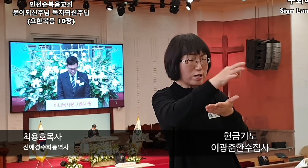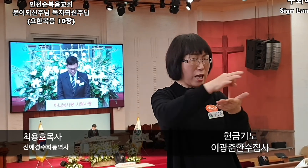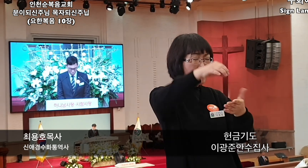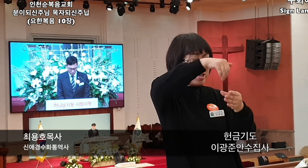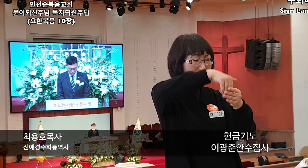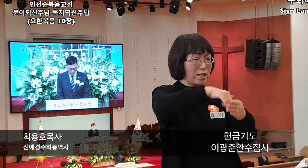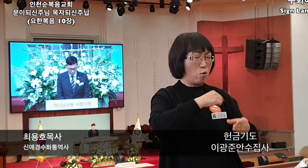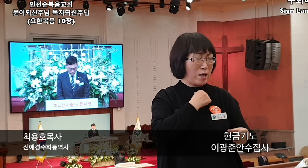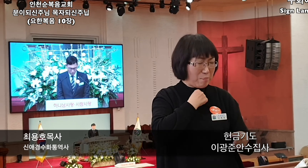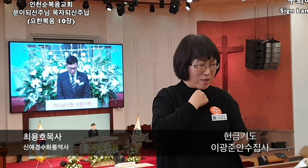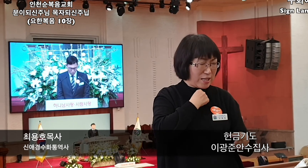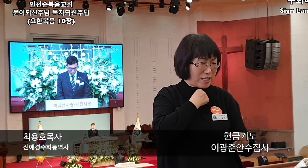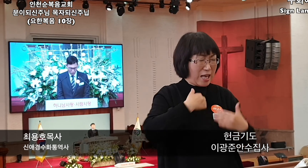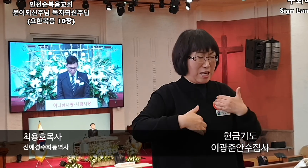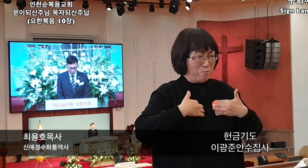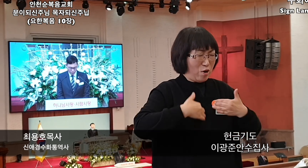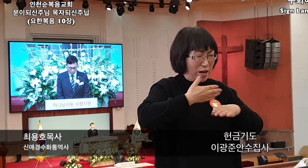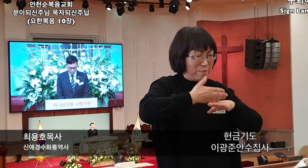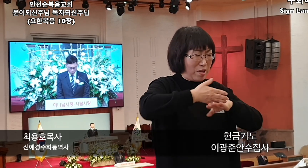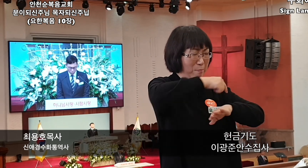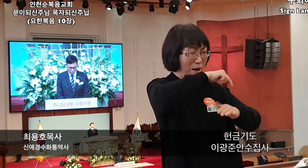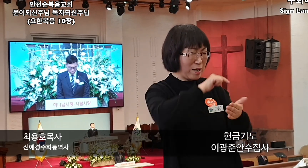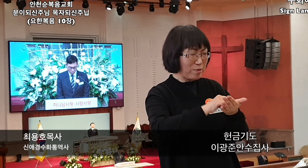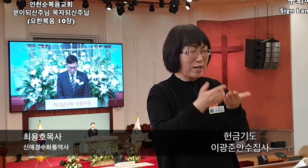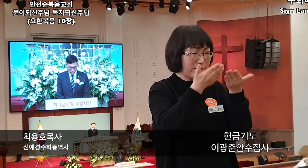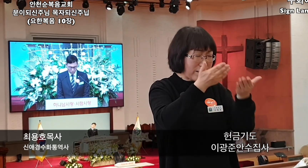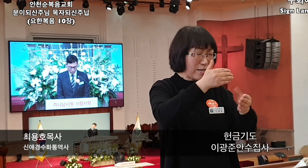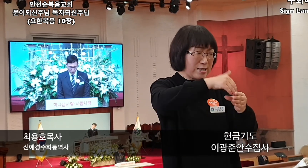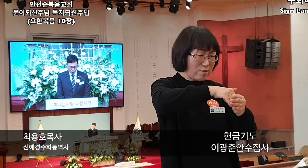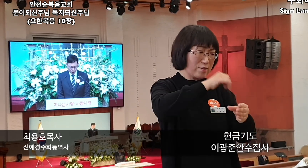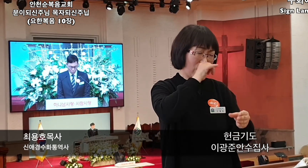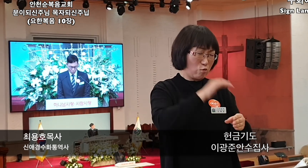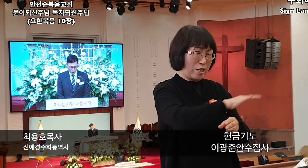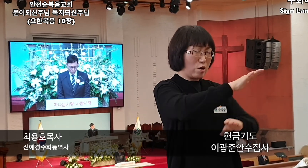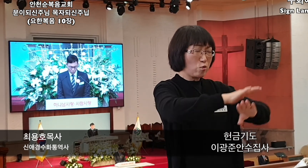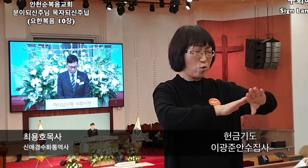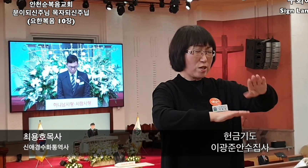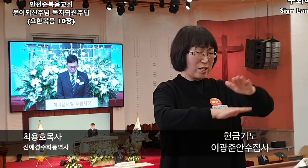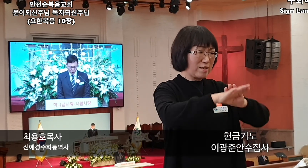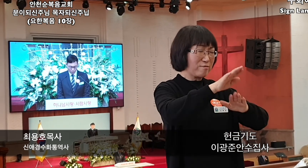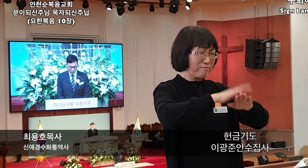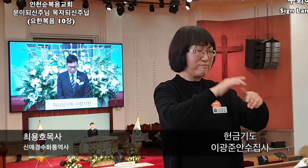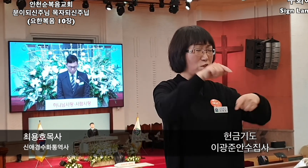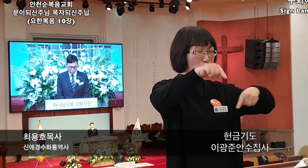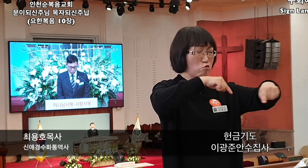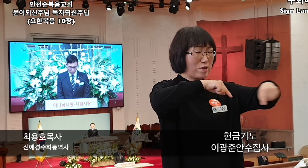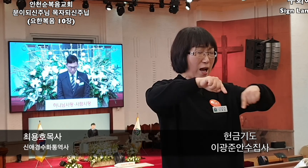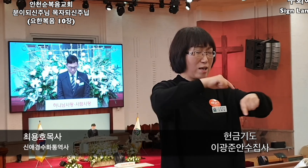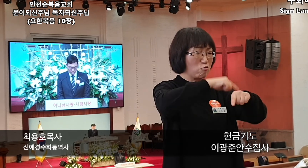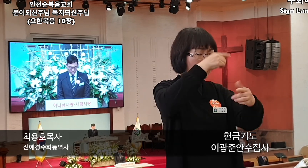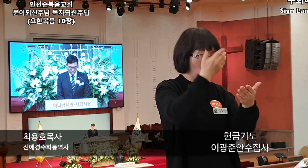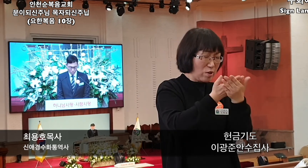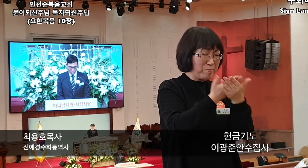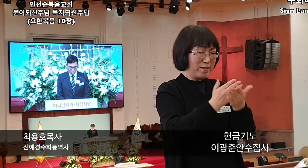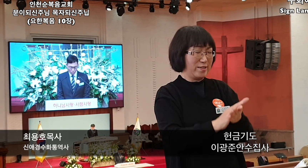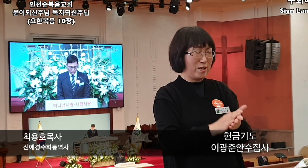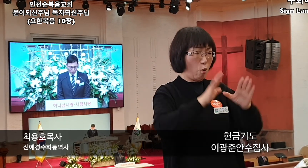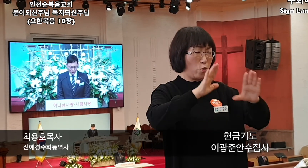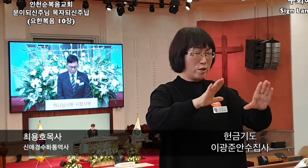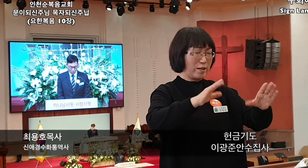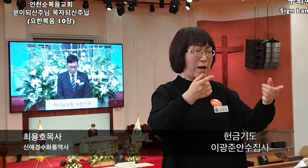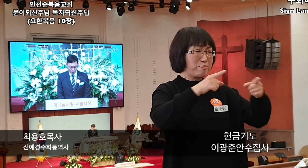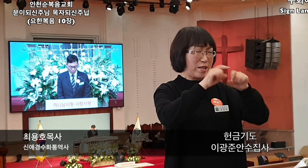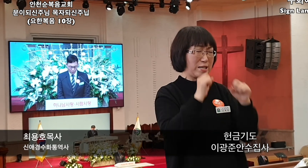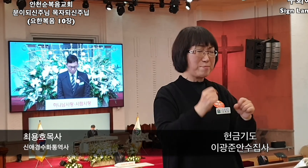예물 드리기를 원합니다. 기쁘고 감사한 마음으로 들 수 있도록 저희들의 손길을 주장하여 주시옵소서. 아멘.